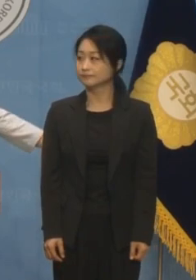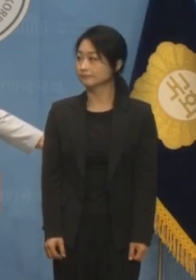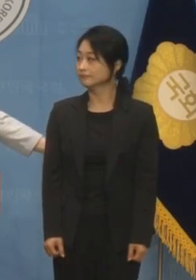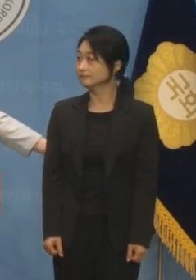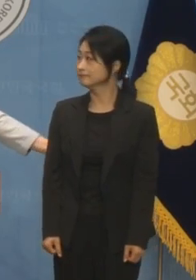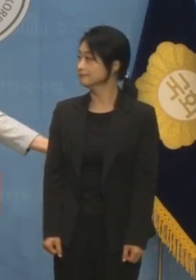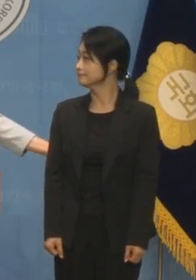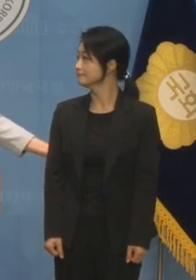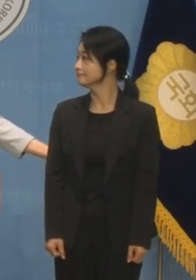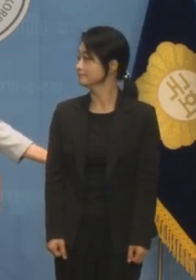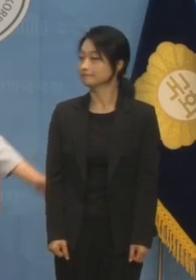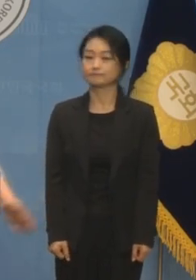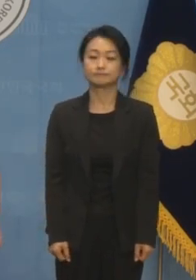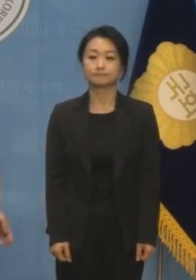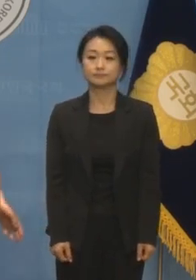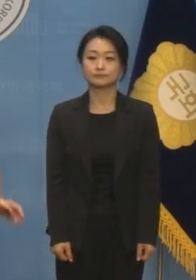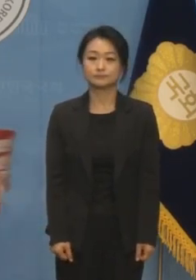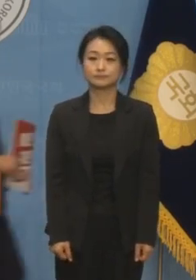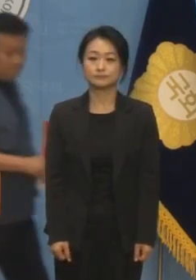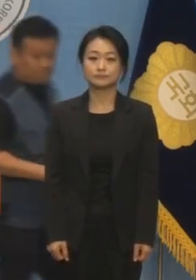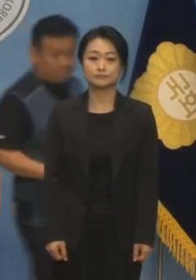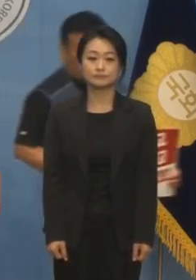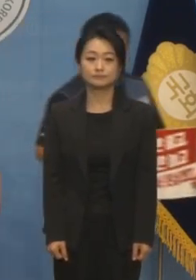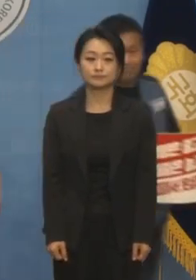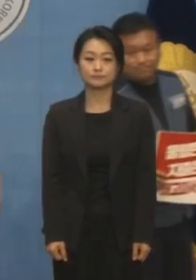옆으로 조금